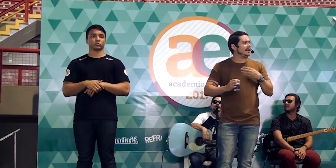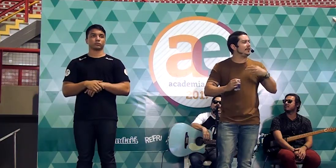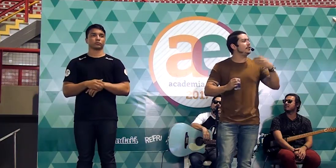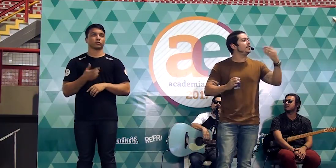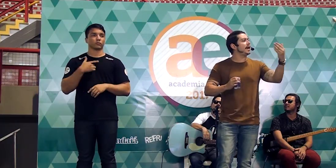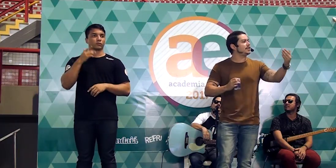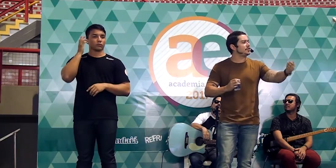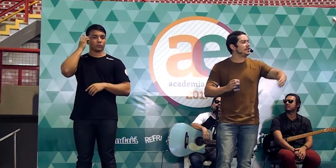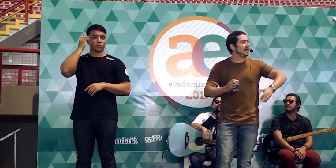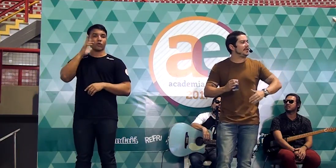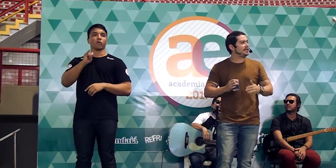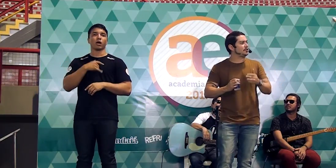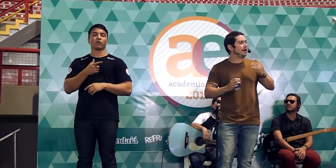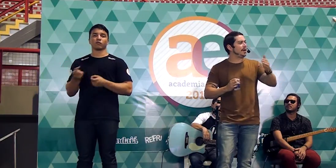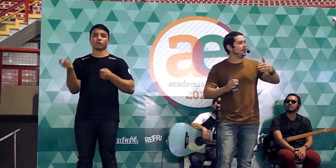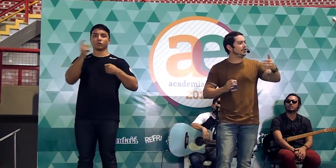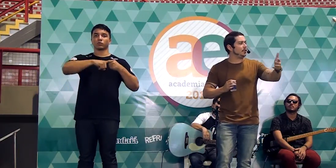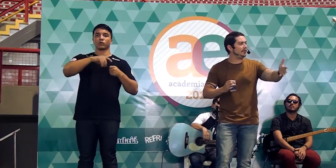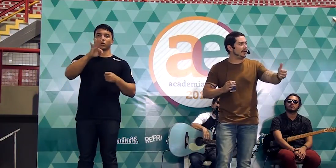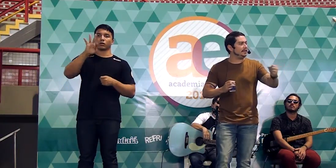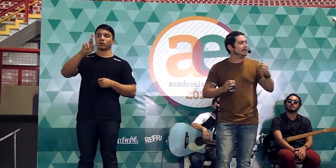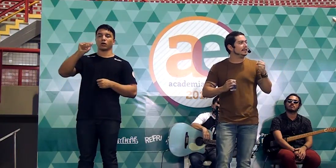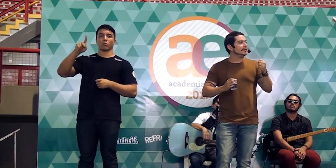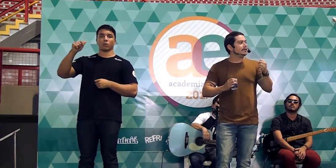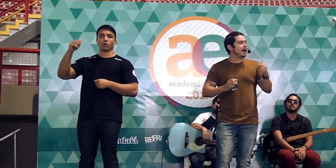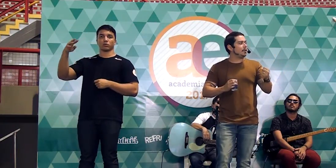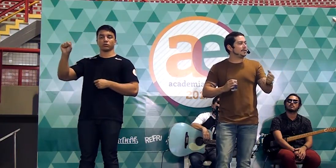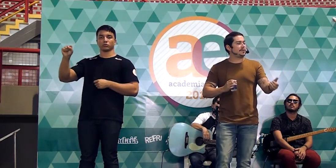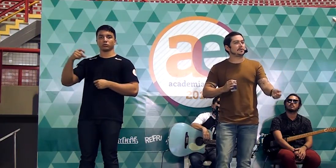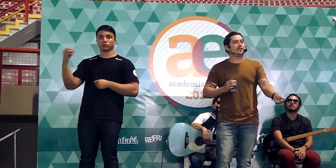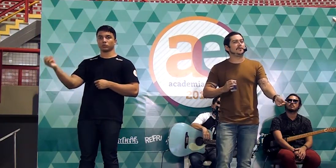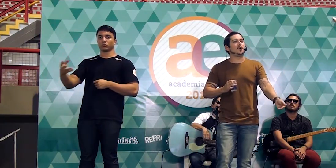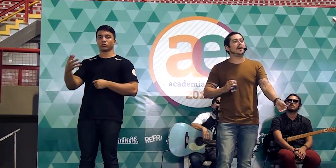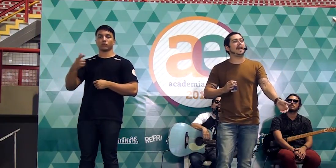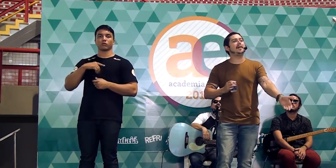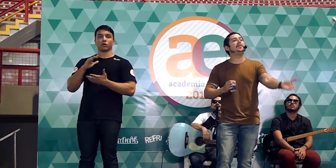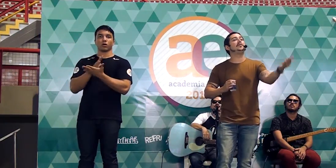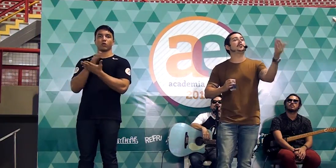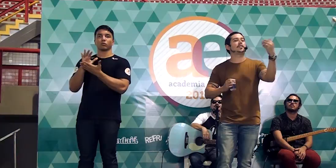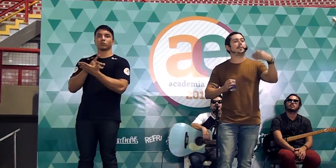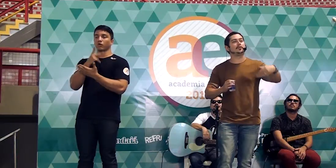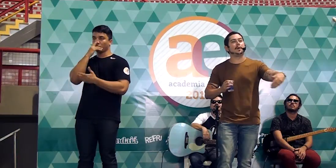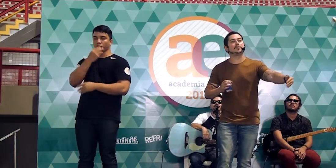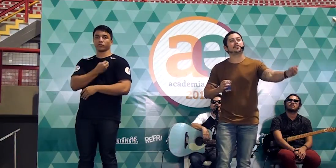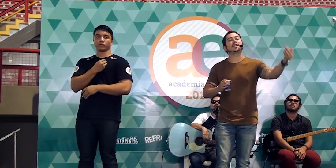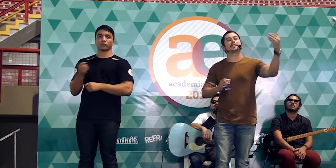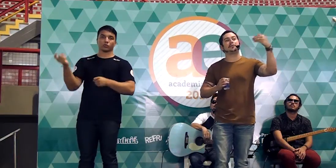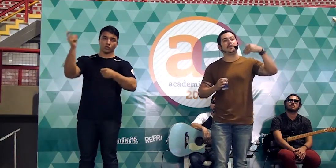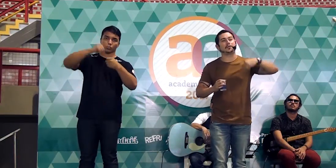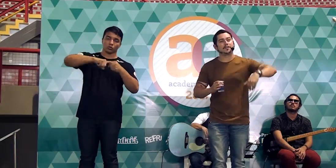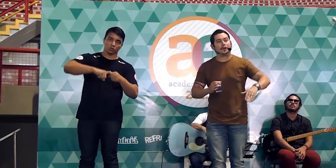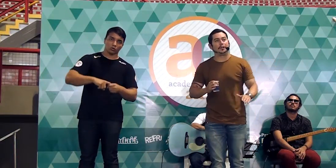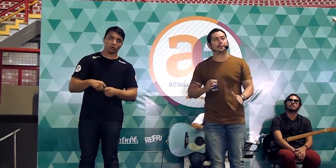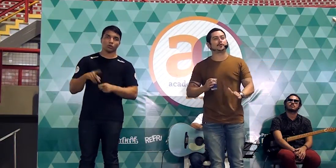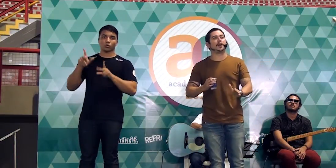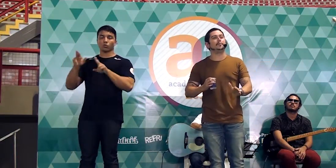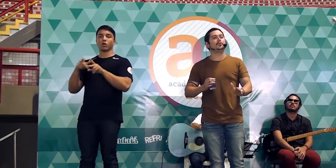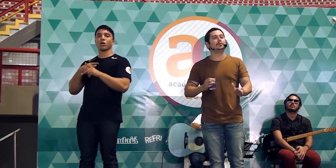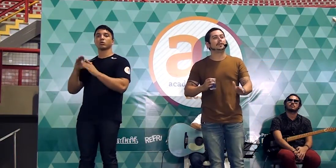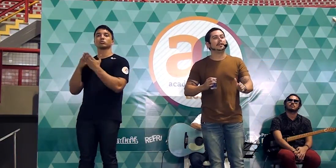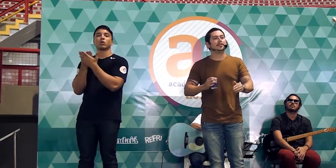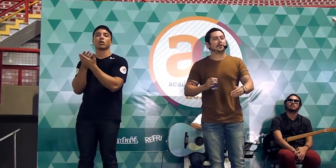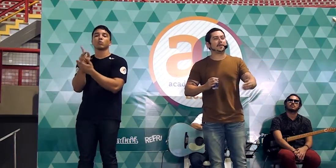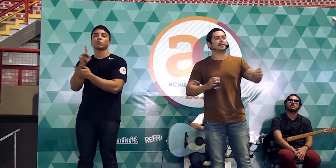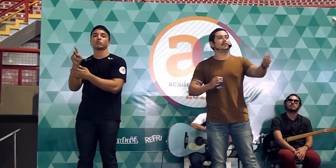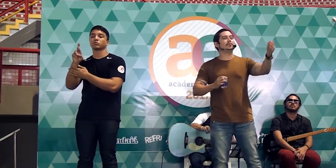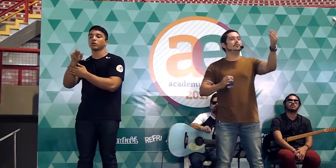engano, até vão ressuscitar, fazer uns Trapalhões novo aí. Algumas pessoas vão reviver os Trapalhões, do mesmo jeito que está sendo feito com a escolinha do professor